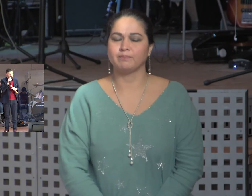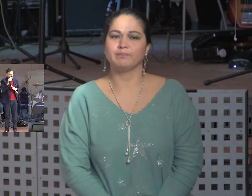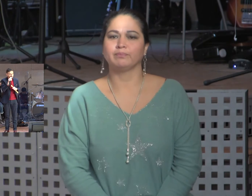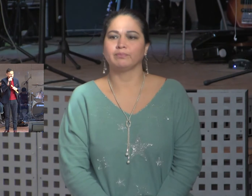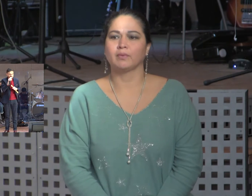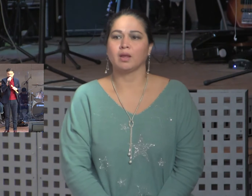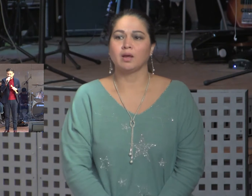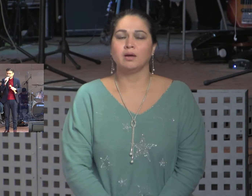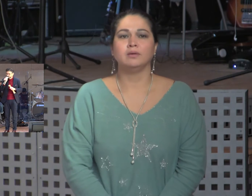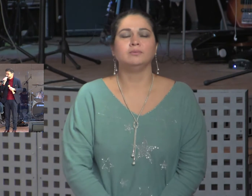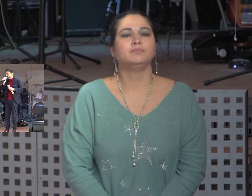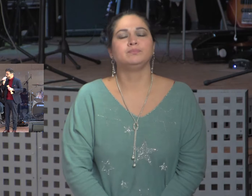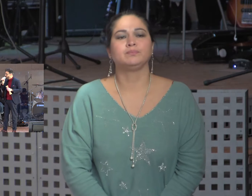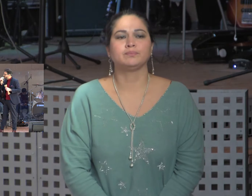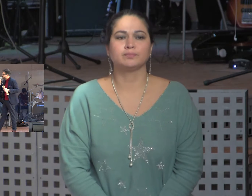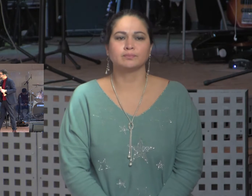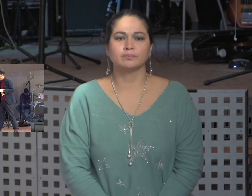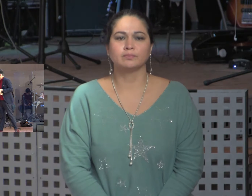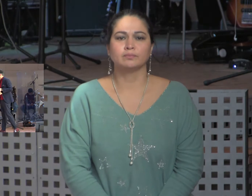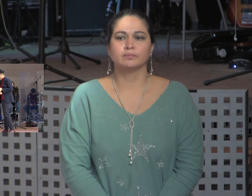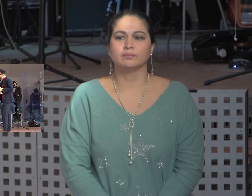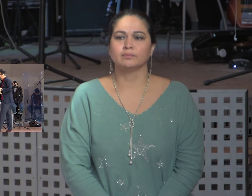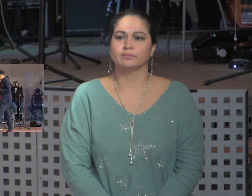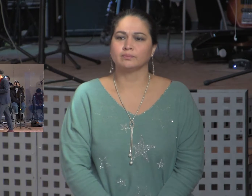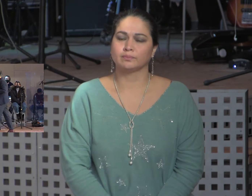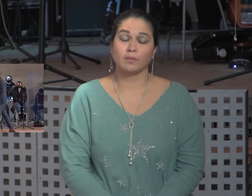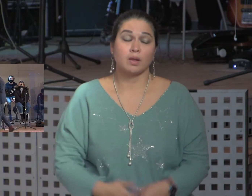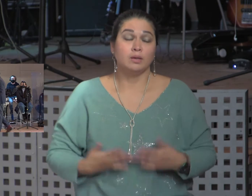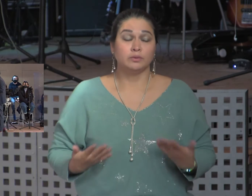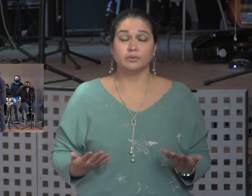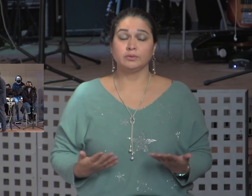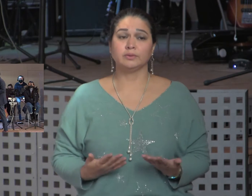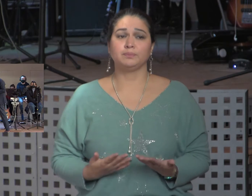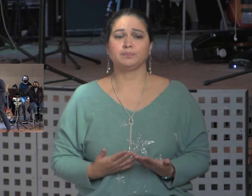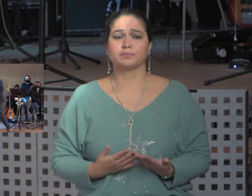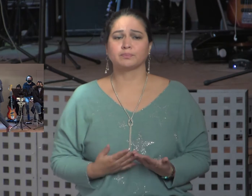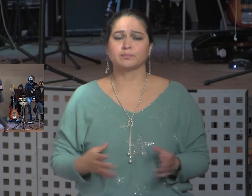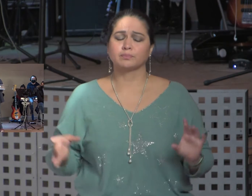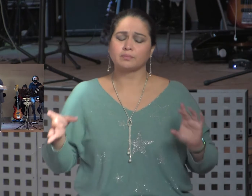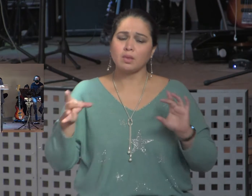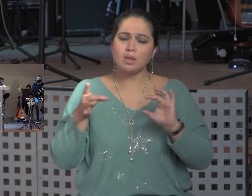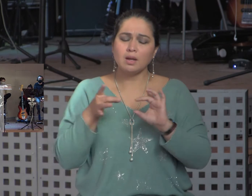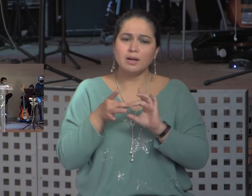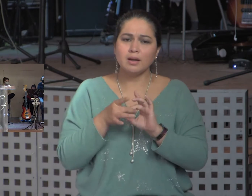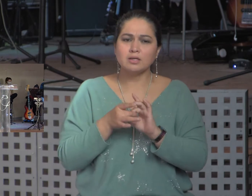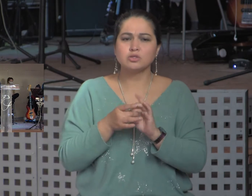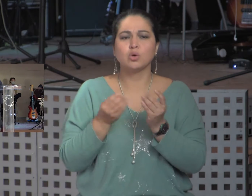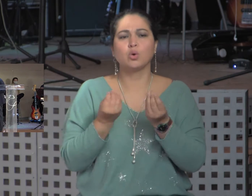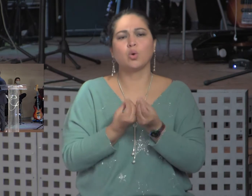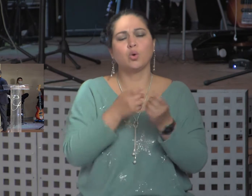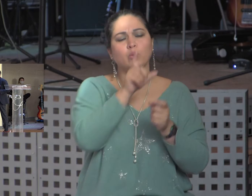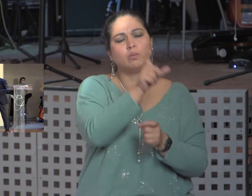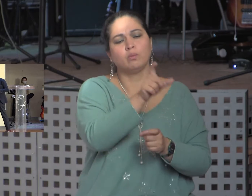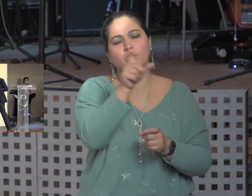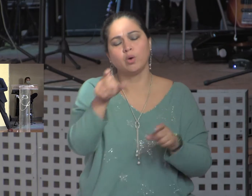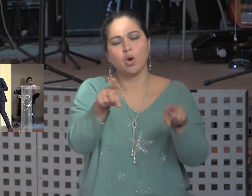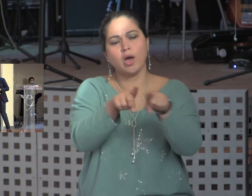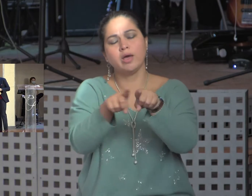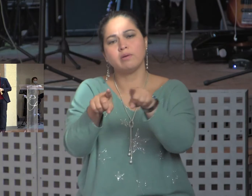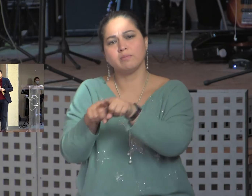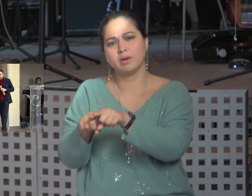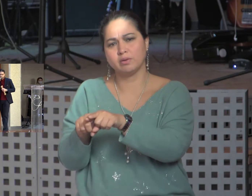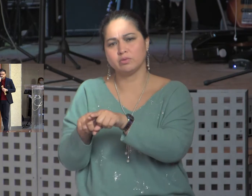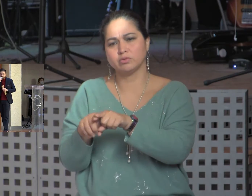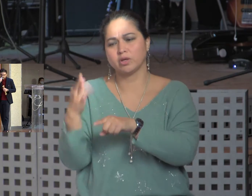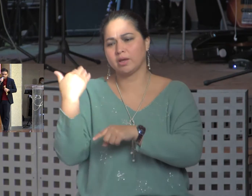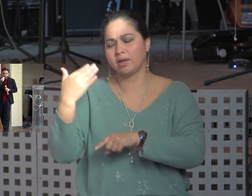¿O acaso la relación con tus hermanos en la casa que tenías